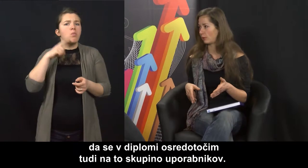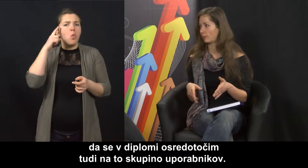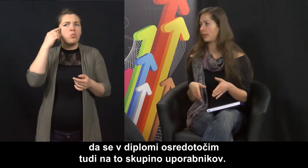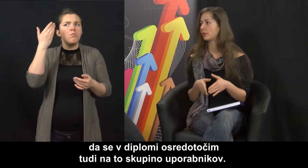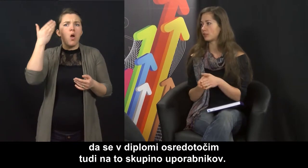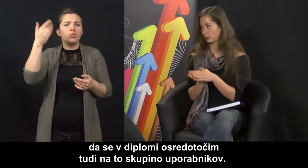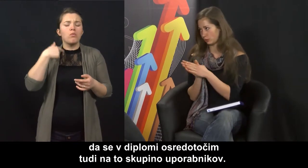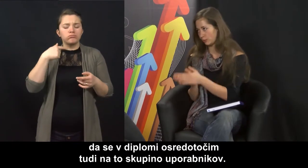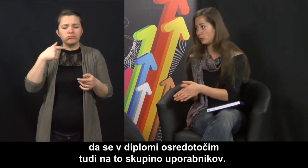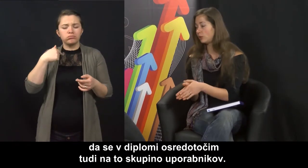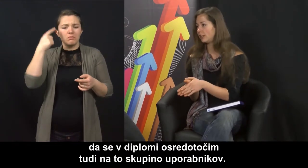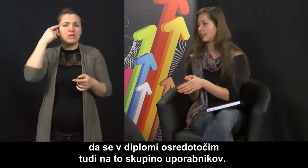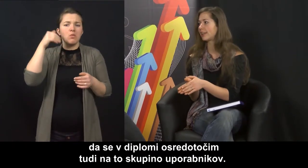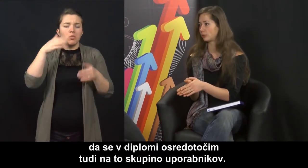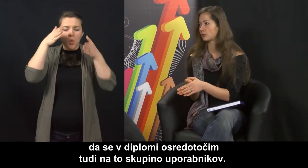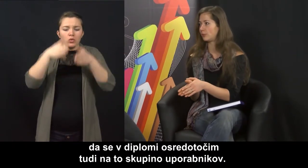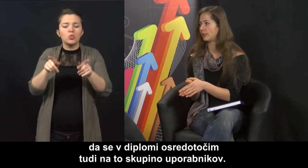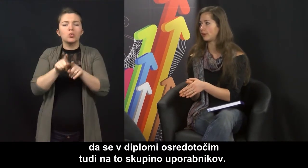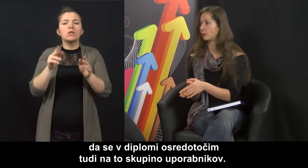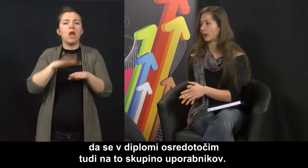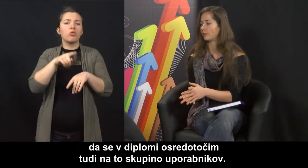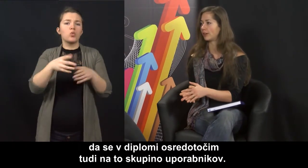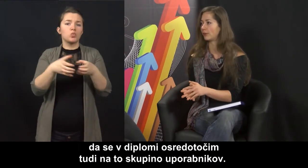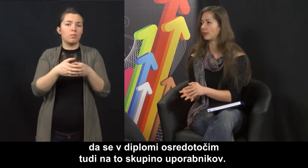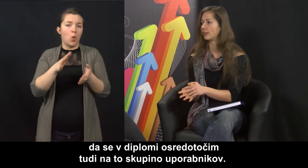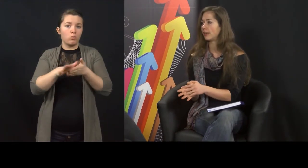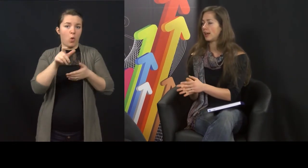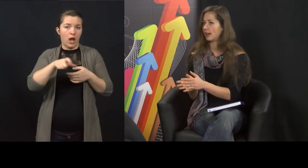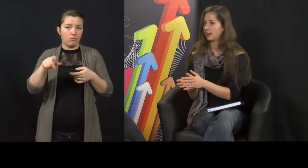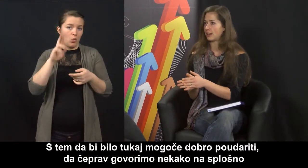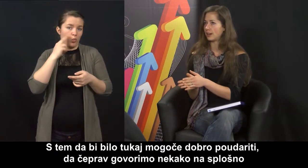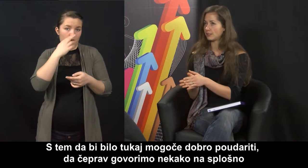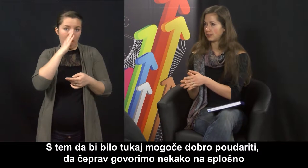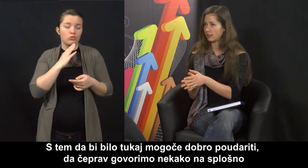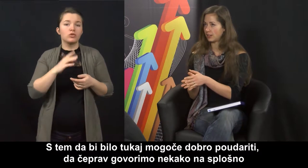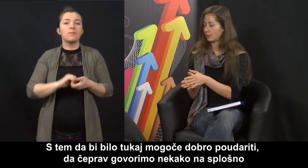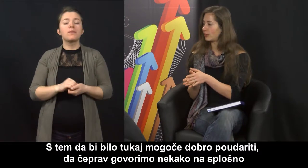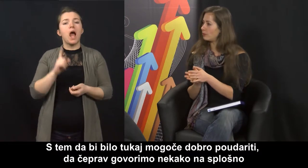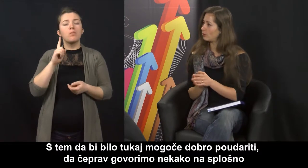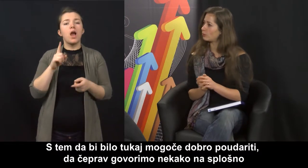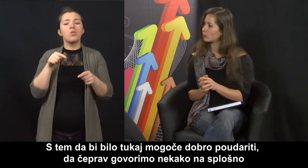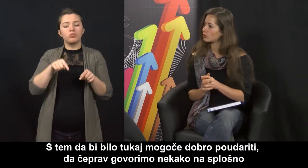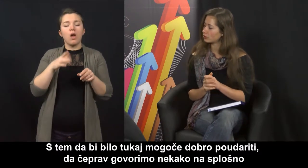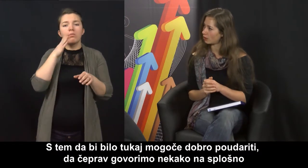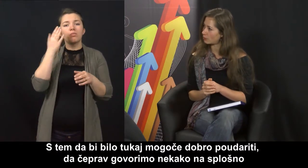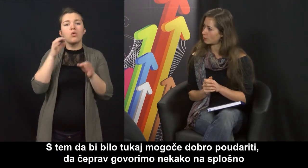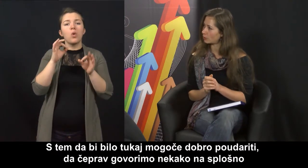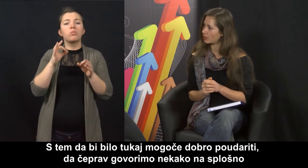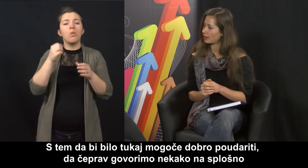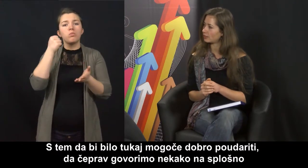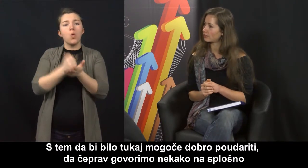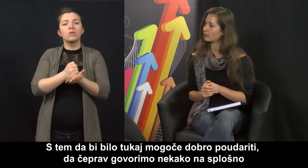v diplomi osredotočim tudi na to skupino uporabnikov. S tem, da tukaj bi bilo mogoče